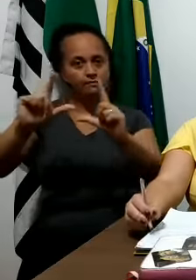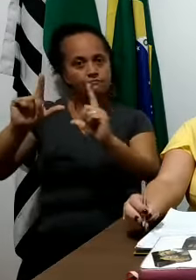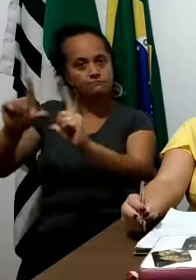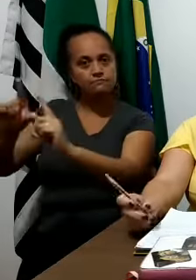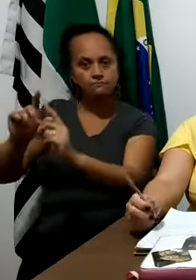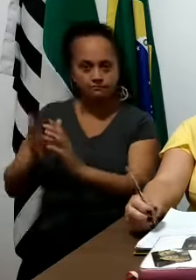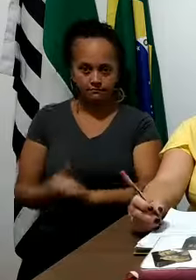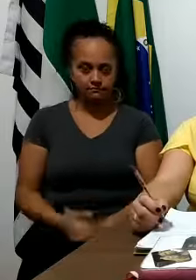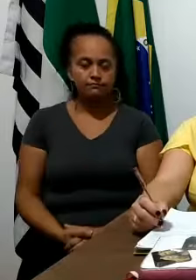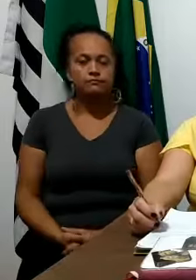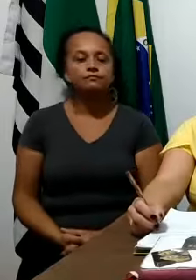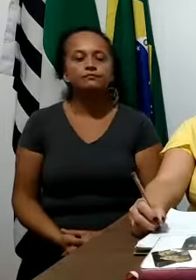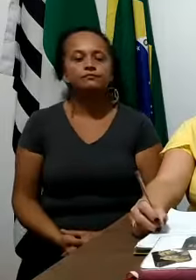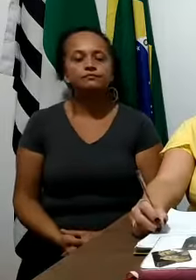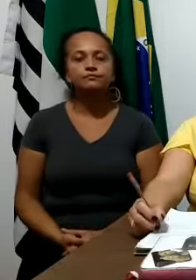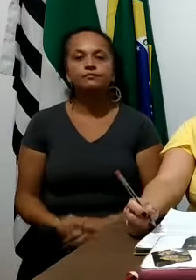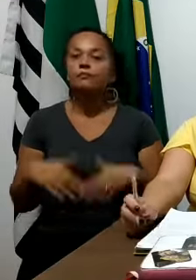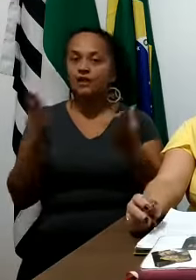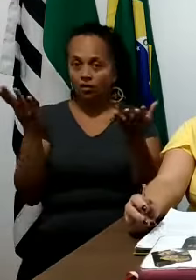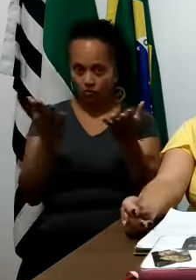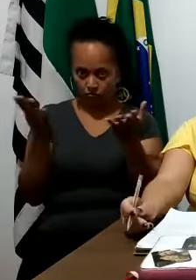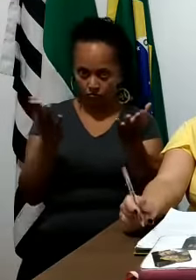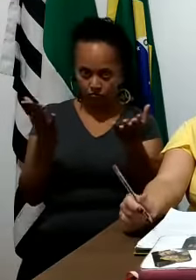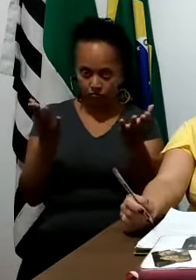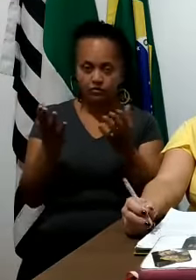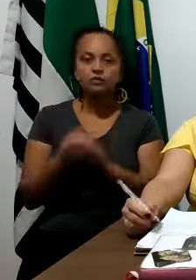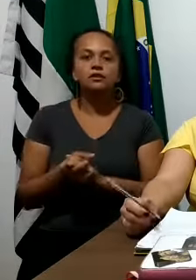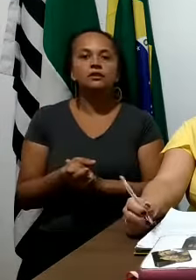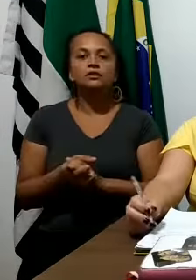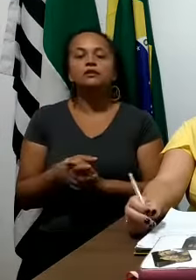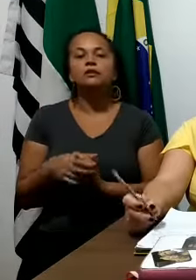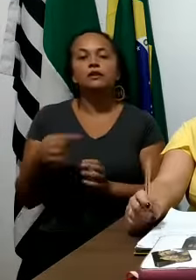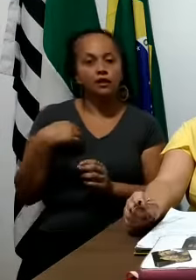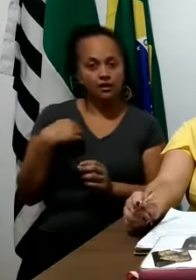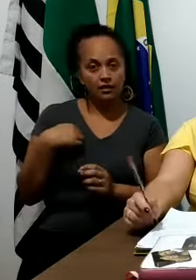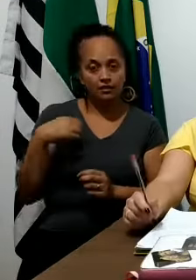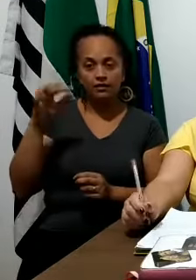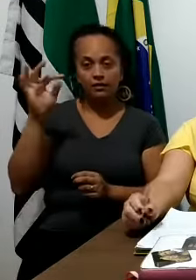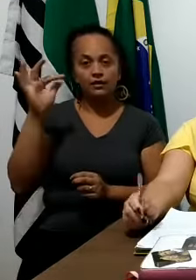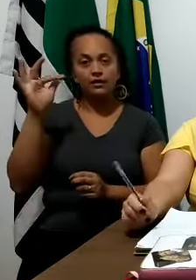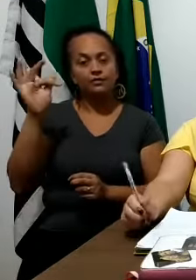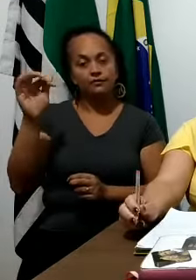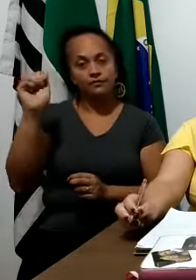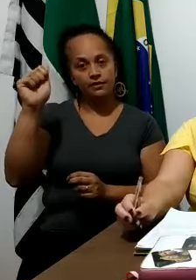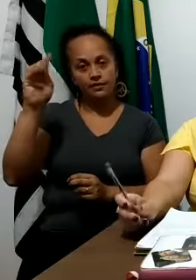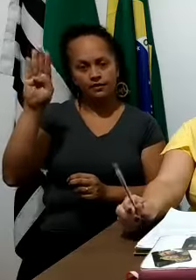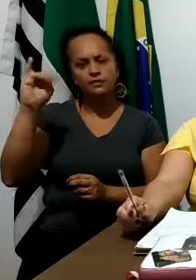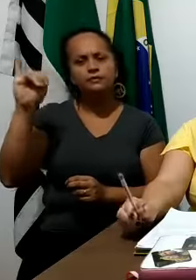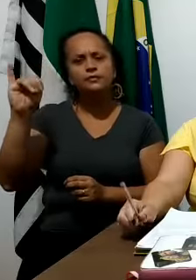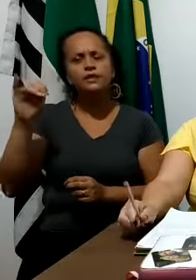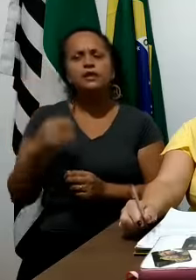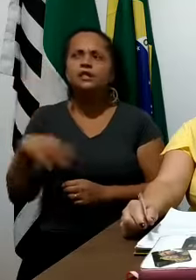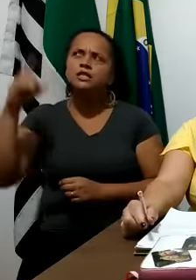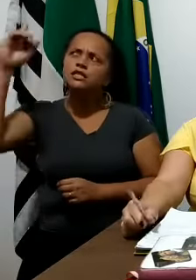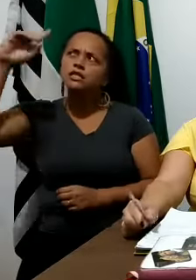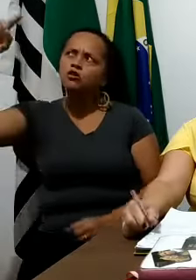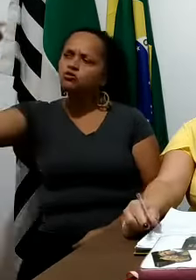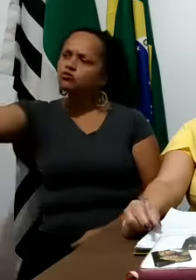né? Hoje, irmãos, eu e a minha irmã aqui, a Fabi, nós fomos desafiadas por Deus para trazer essa palavra